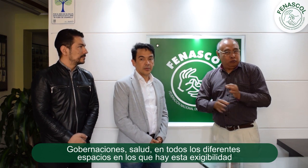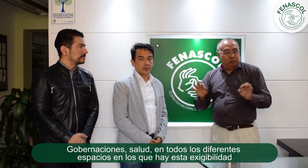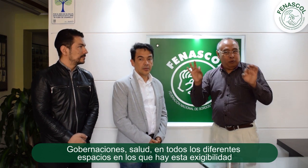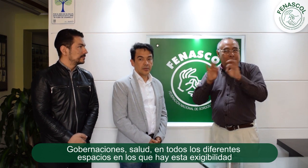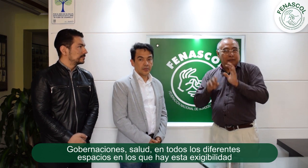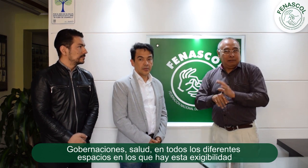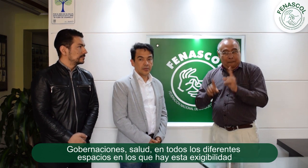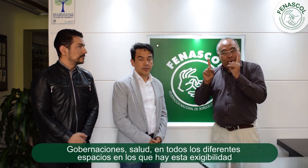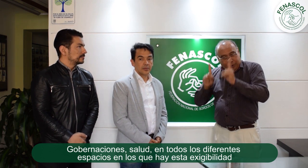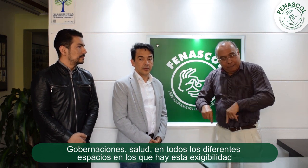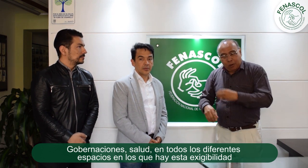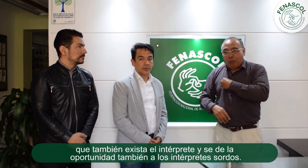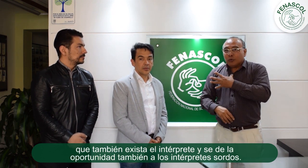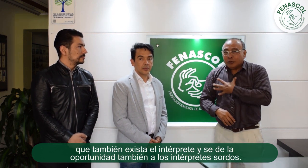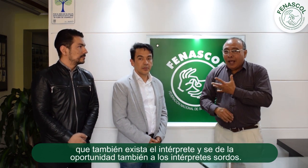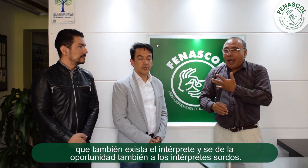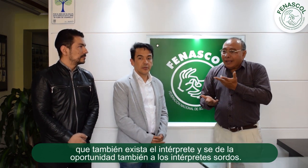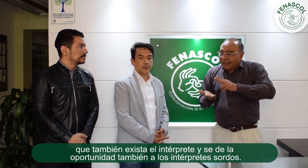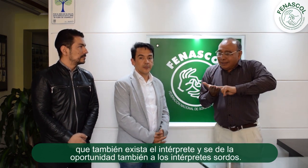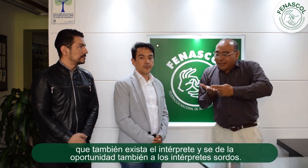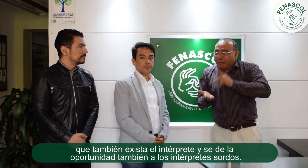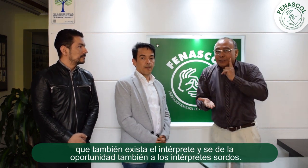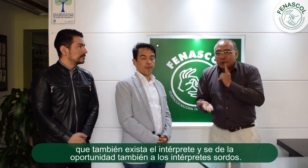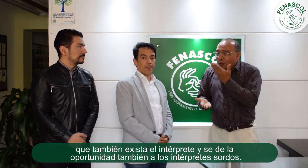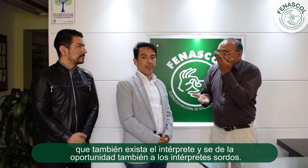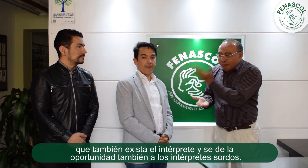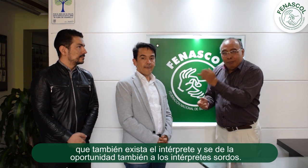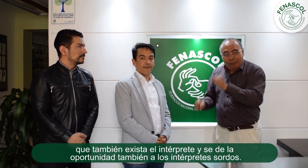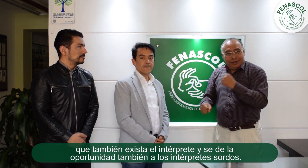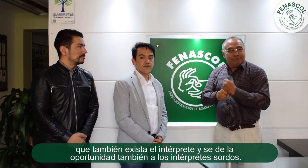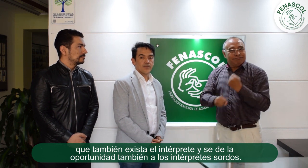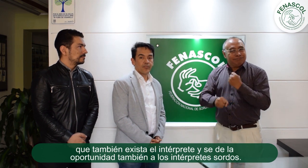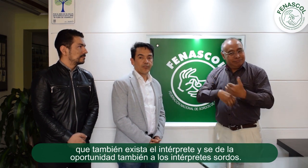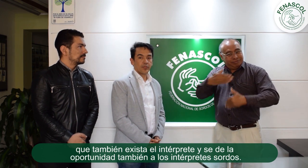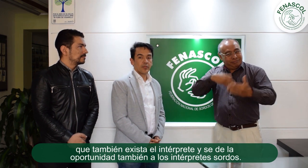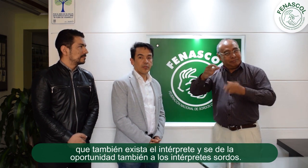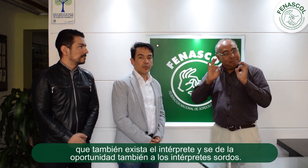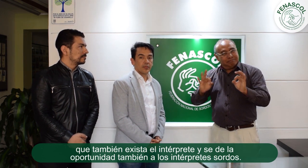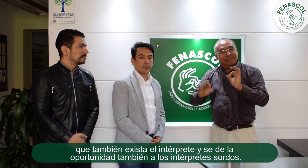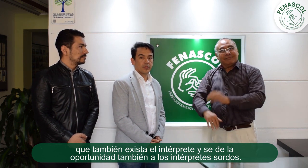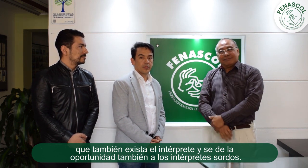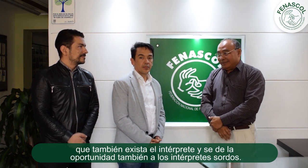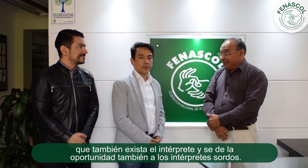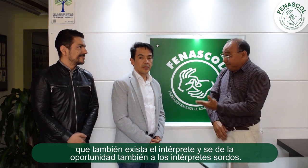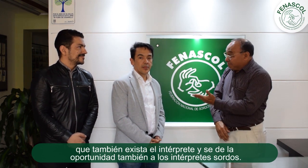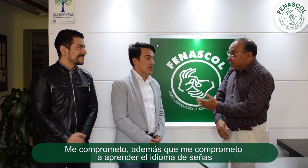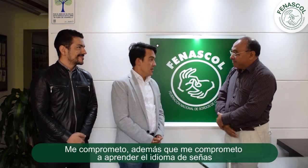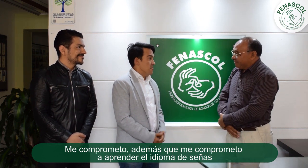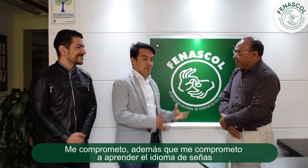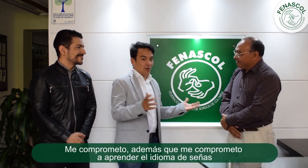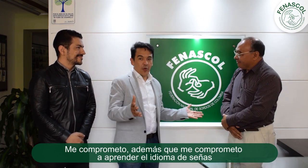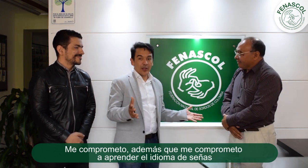espacios en los que hay esta exigibilidad, que también exista el intérprete y se dé la oportunidad también a los intérpretes sordos.